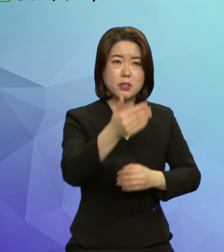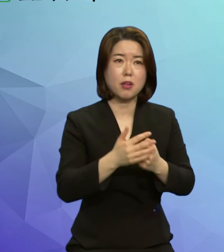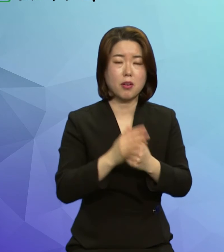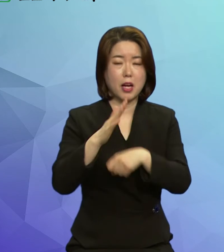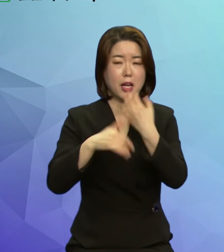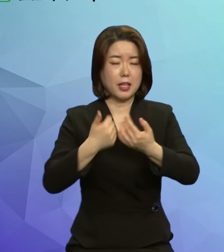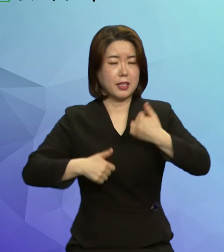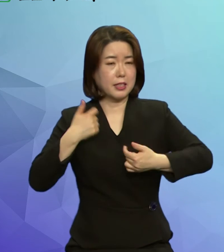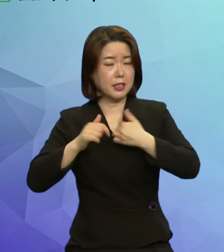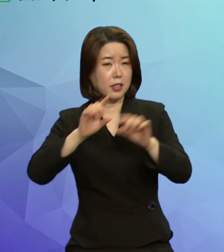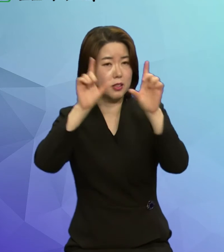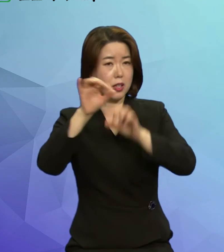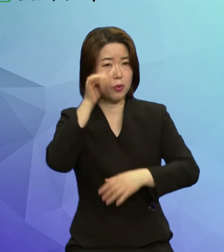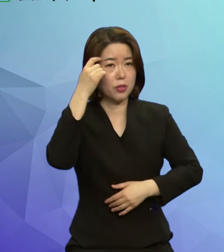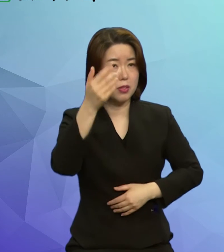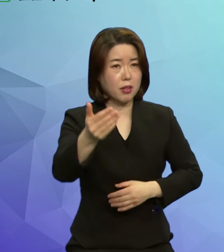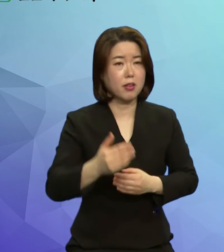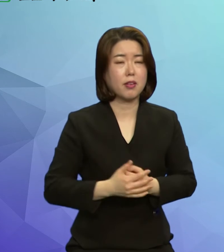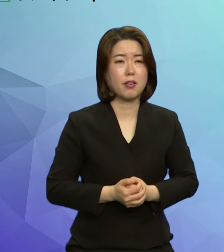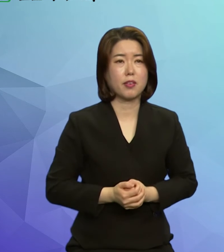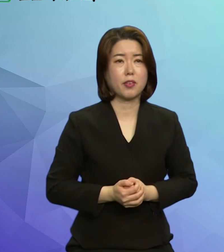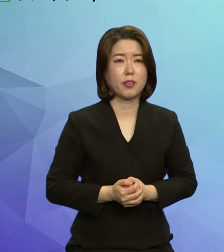하나님과 함께 즐겁게 사십니까?